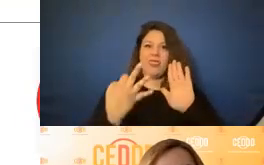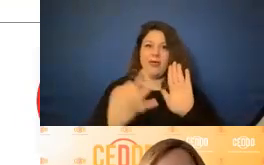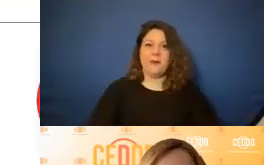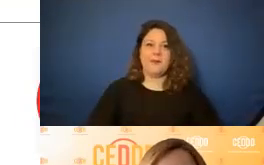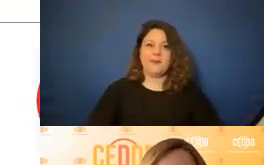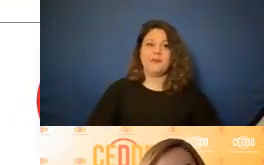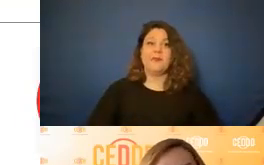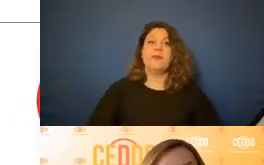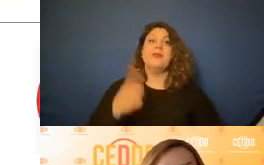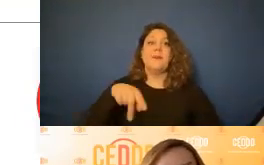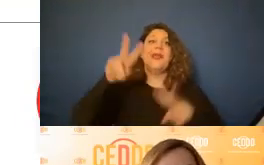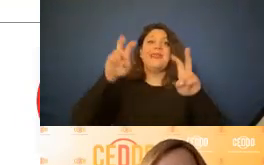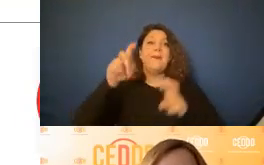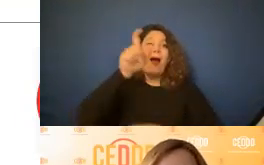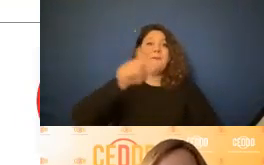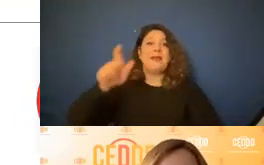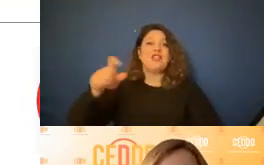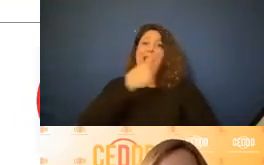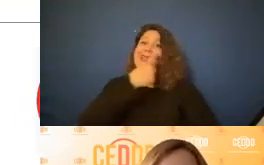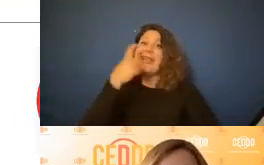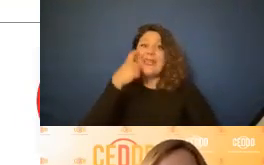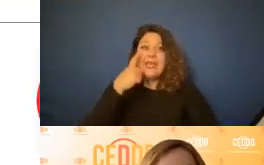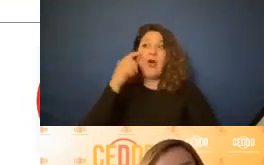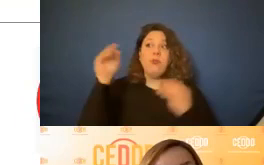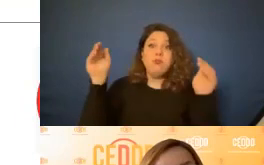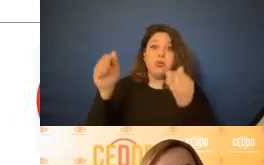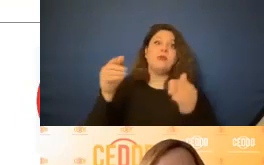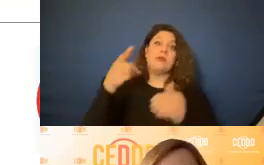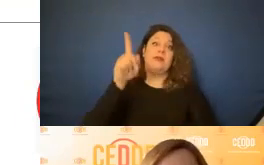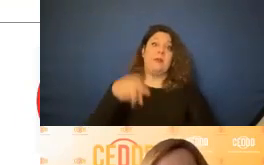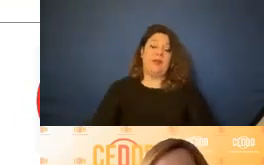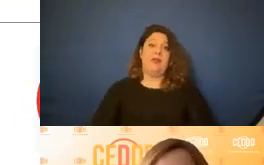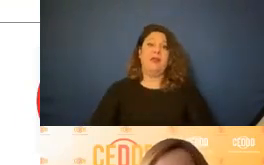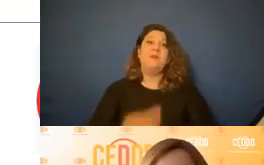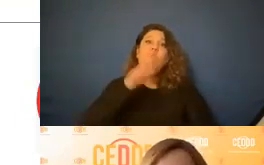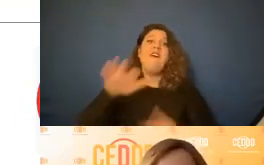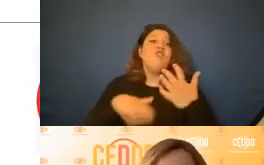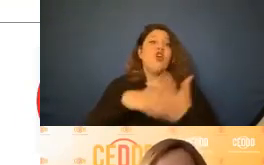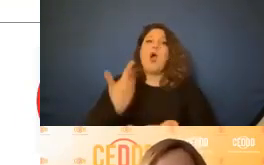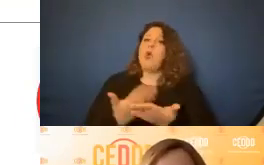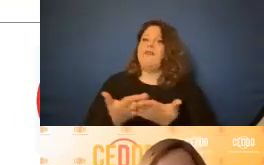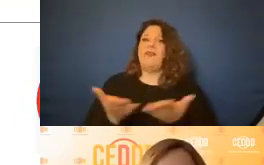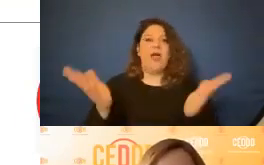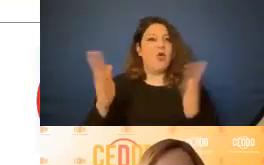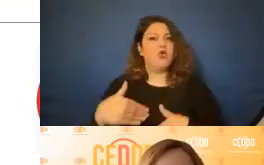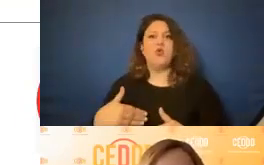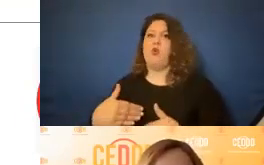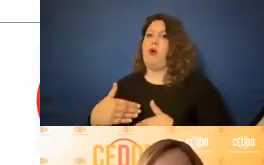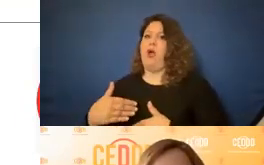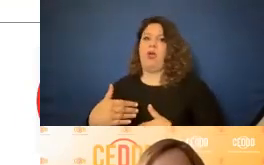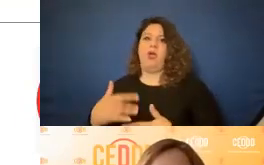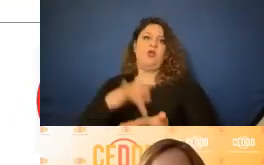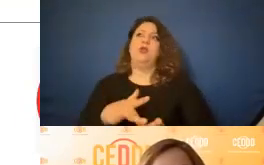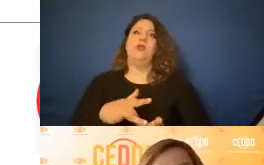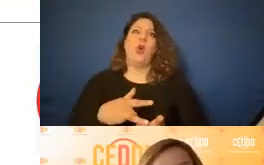testigos? Pues también, porque la violencia es injustificada, cruel y reiterada sobre un niño,